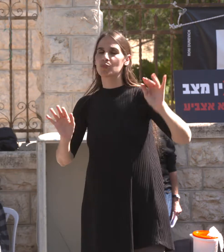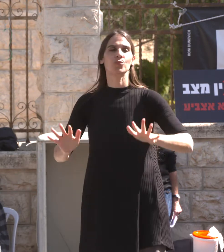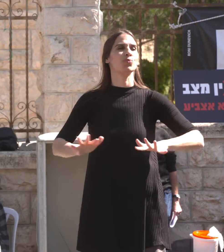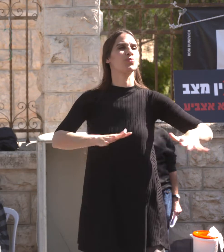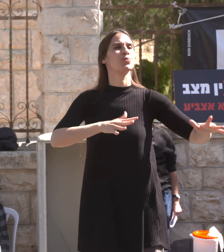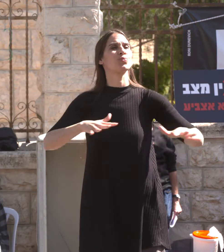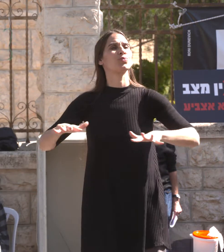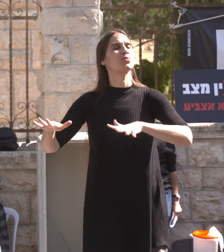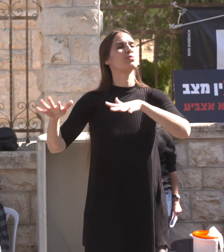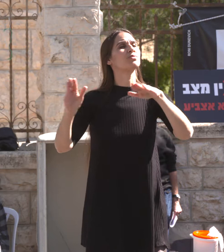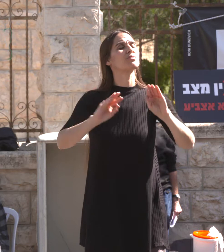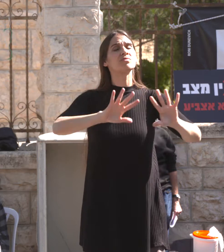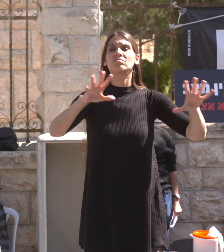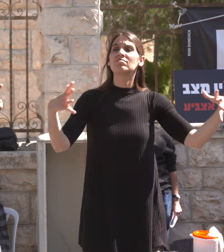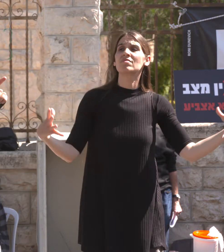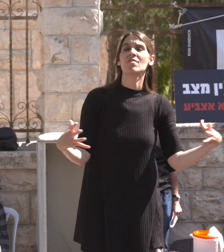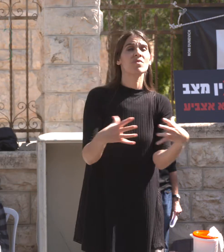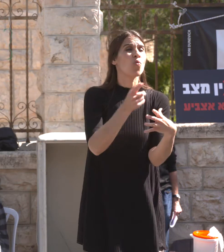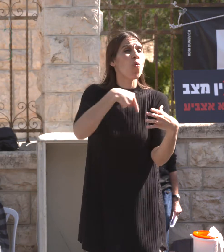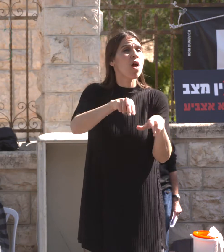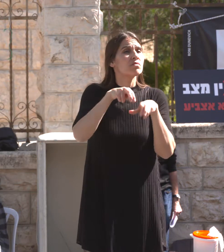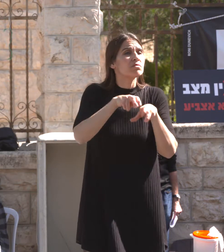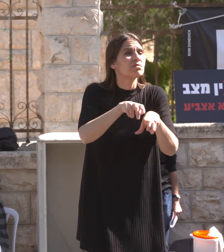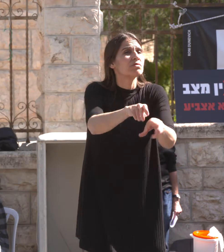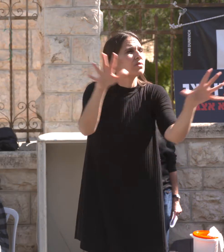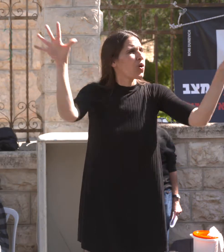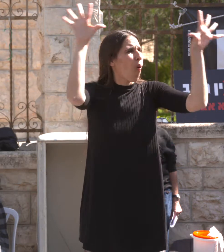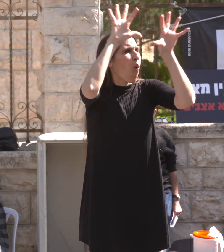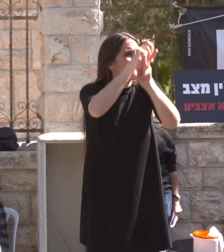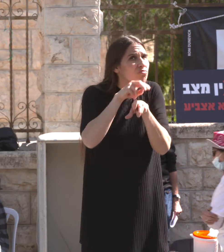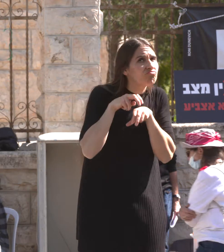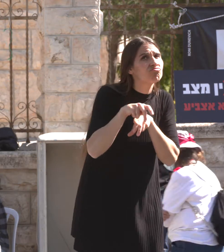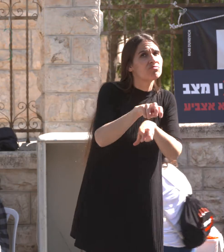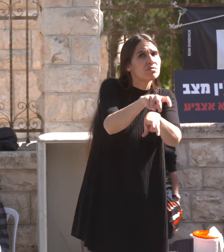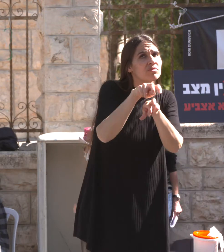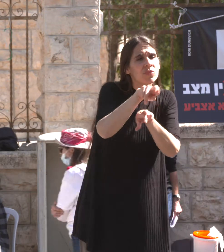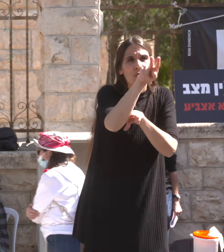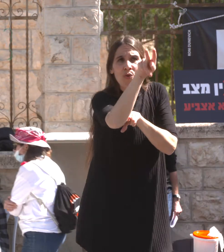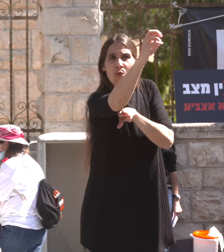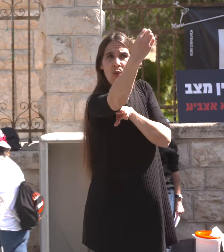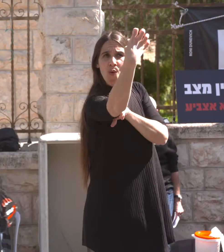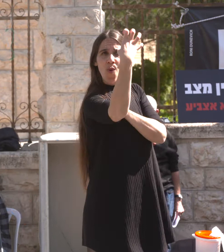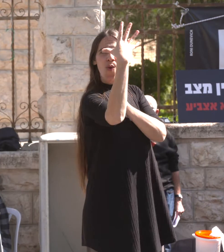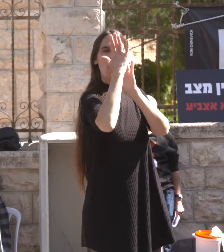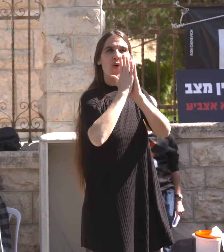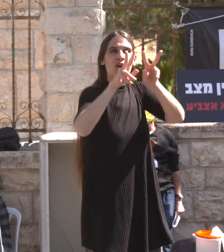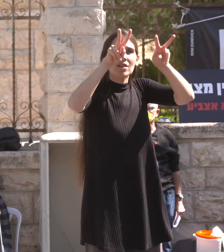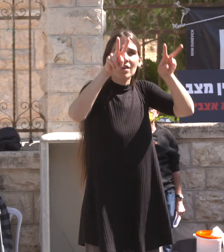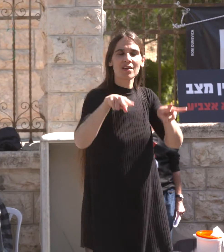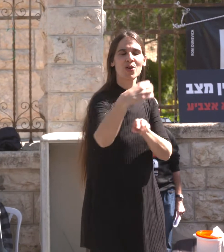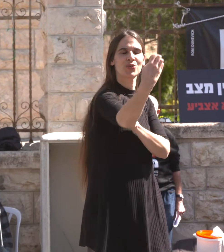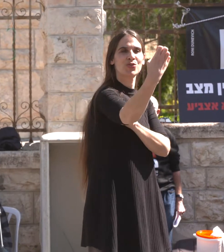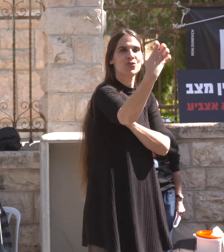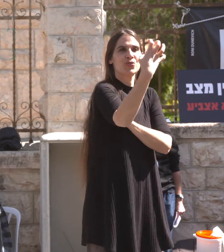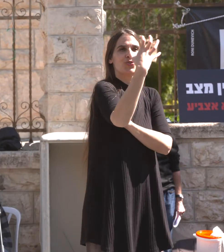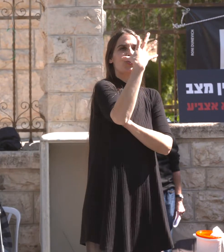שותקים, העם הולכים בחושך, ראו אור